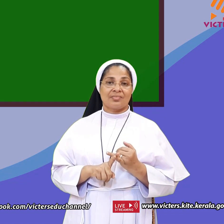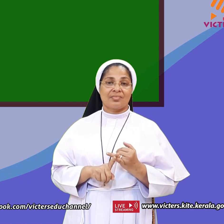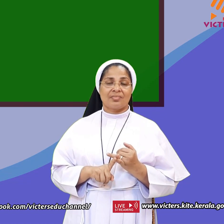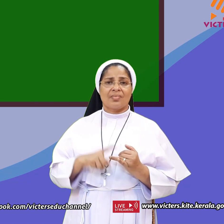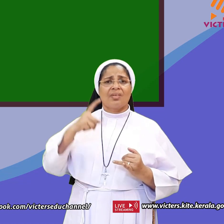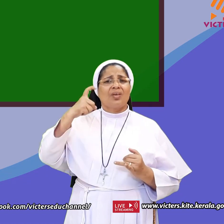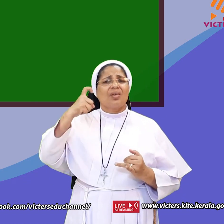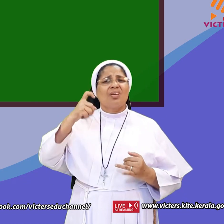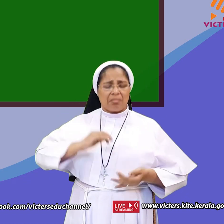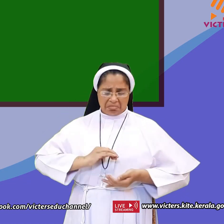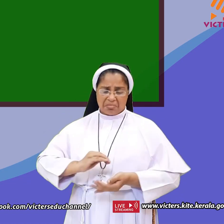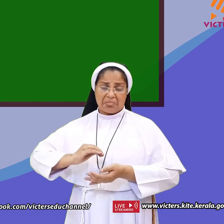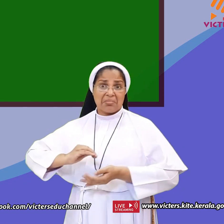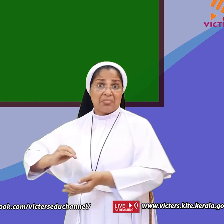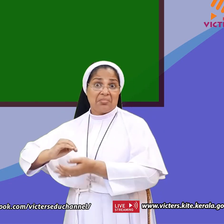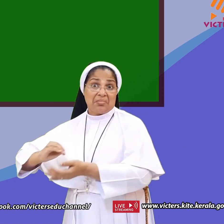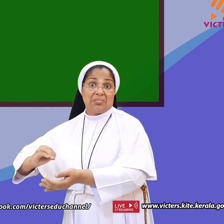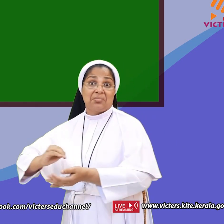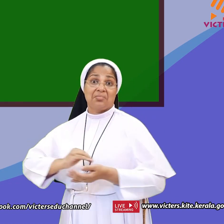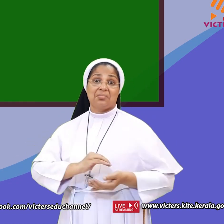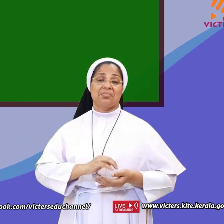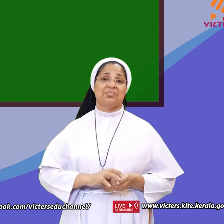ഏഴ് കുട്ടികളുടെയും